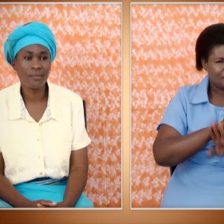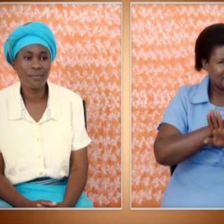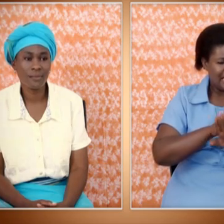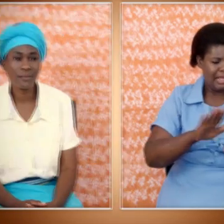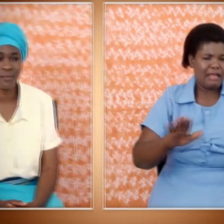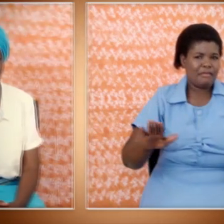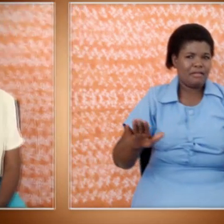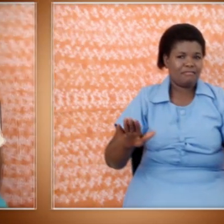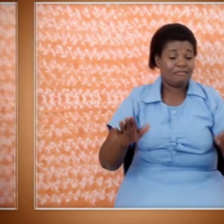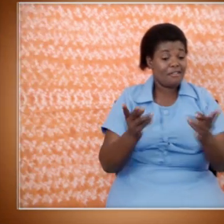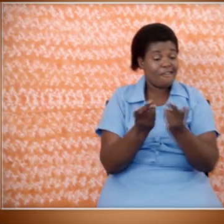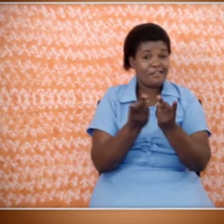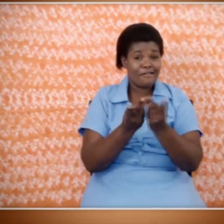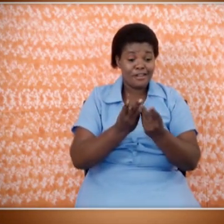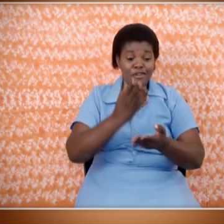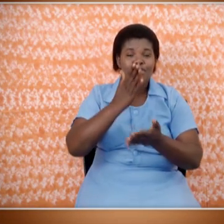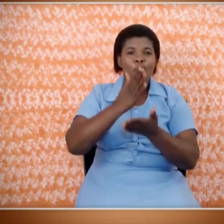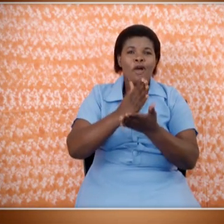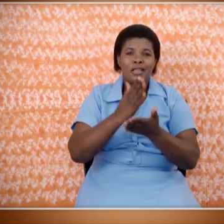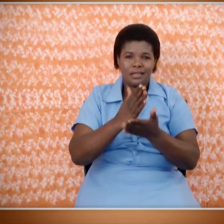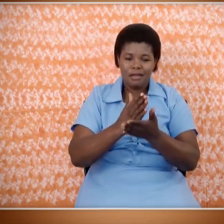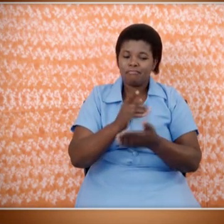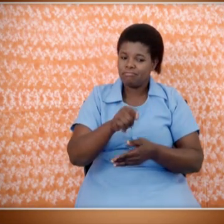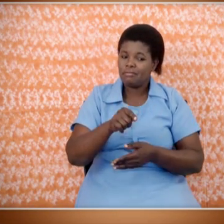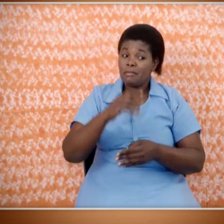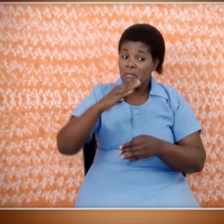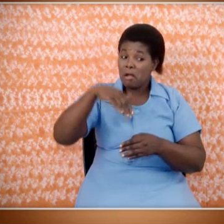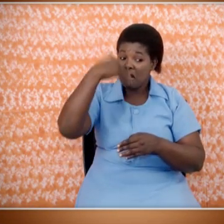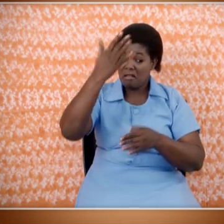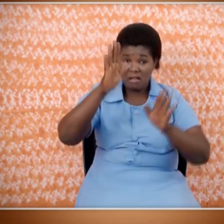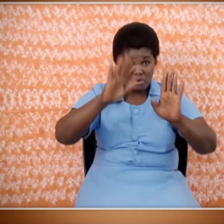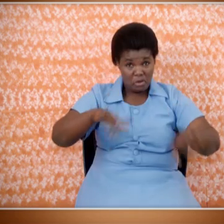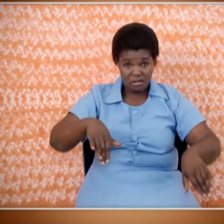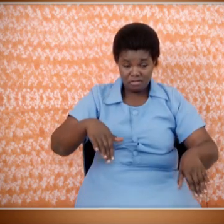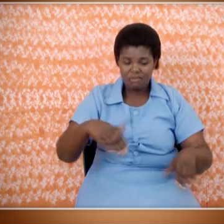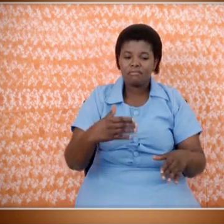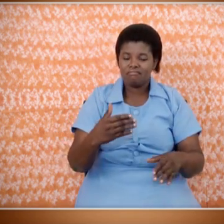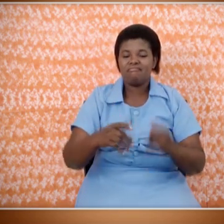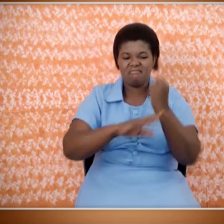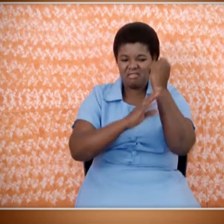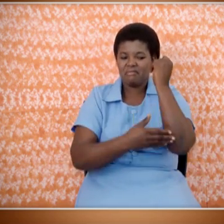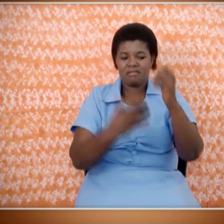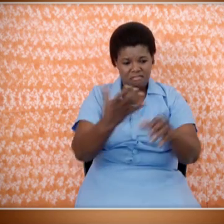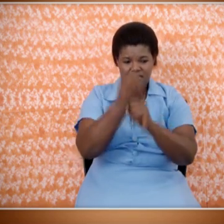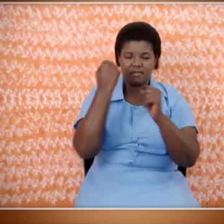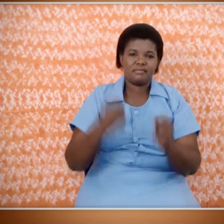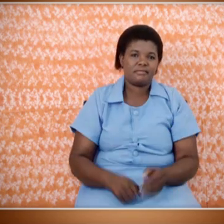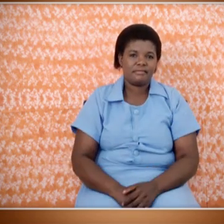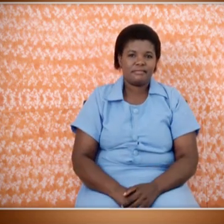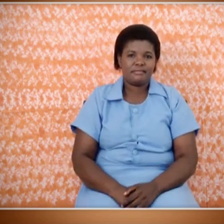Hapana. Njia za uzazi wa mpango ni salama na uhakika. Pindi unapoacha kutumia waweza kupata ujauzito.